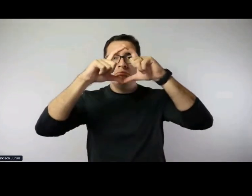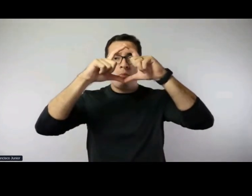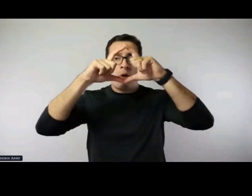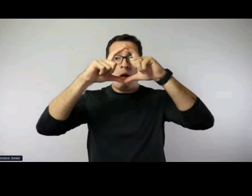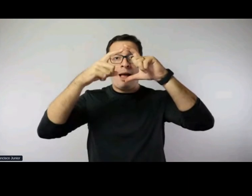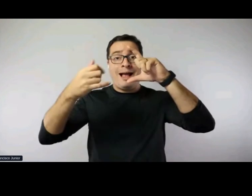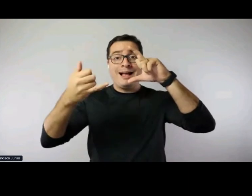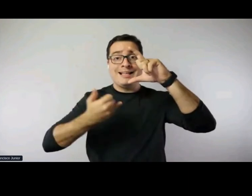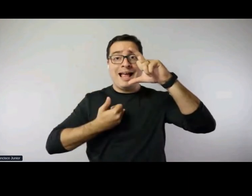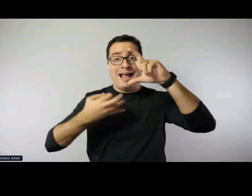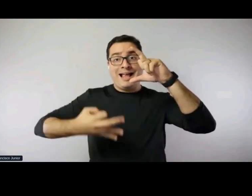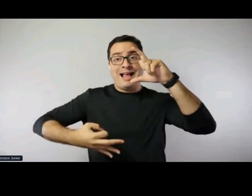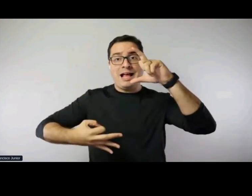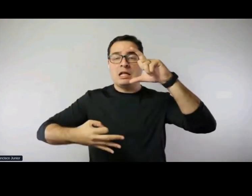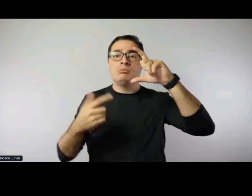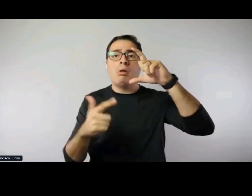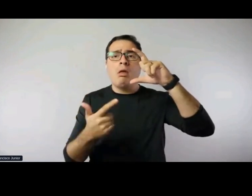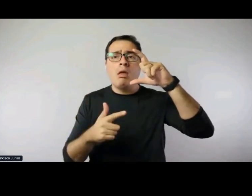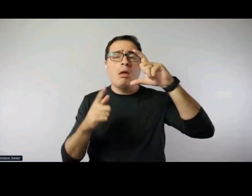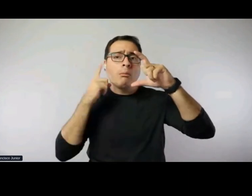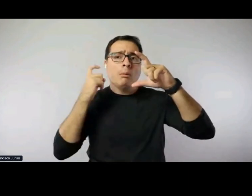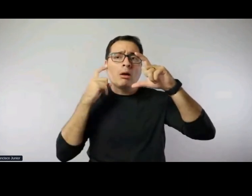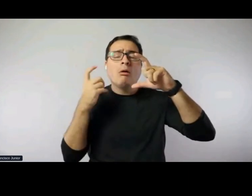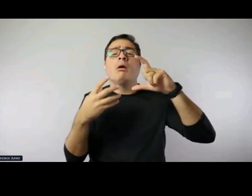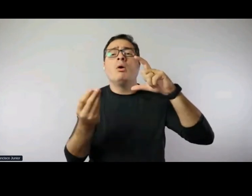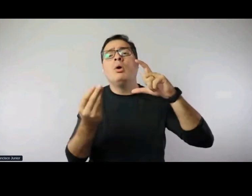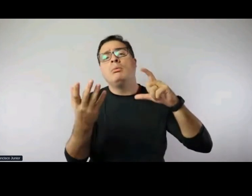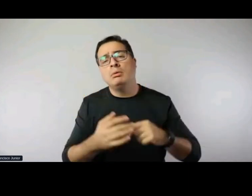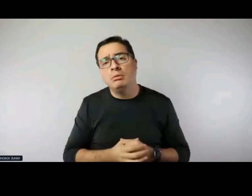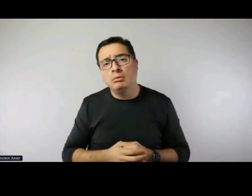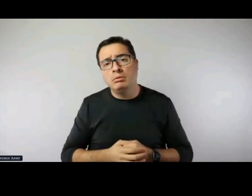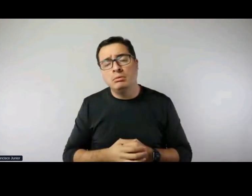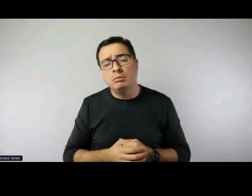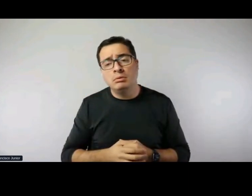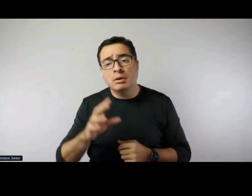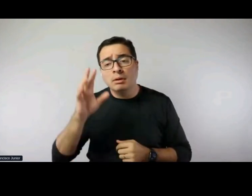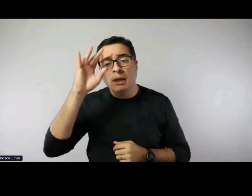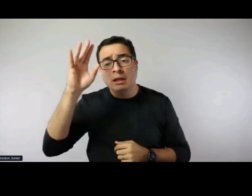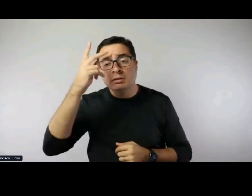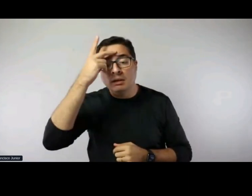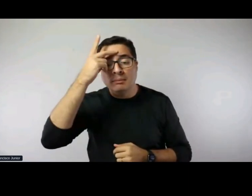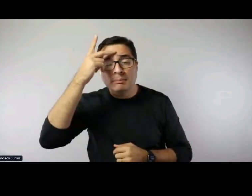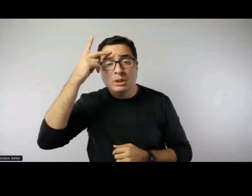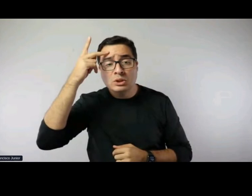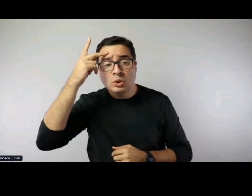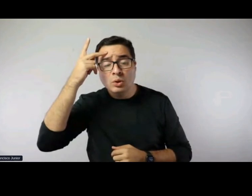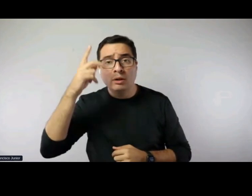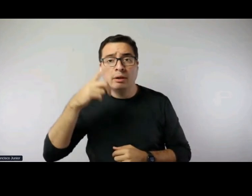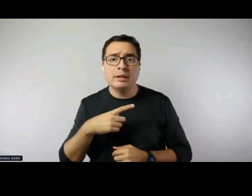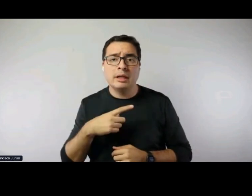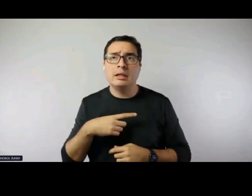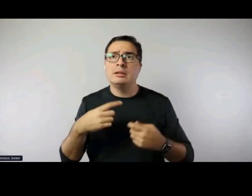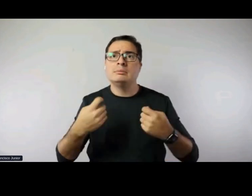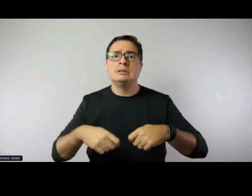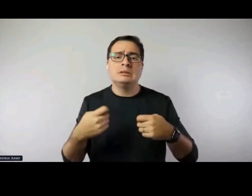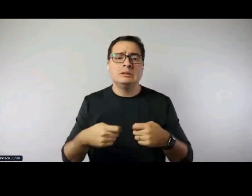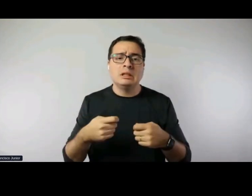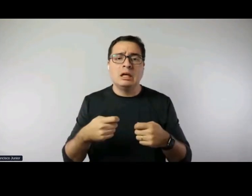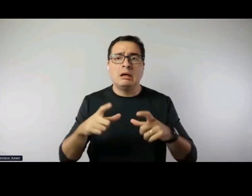input sonoro? Pense num caso de uma pessoa que necessita desse